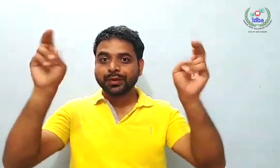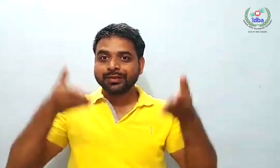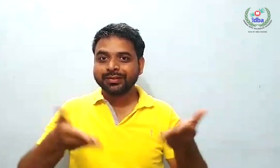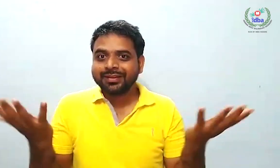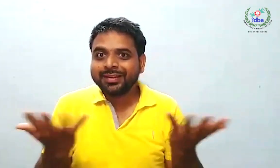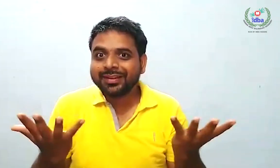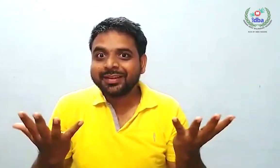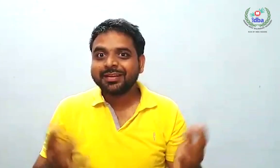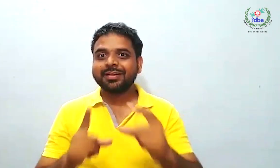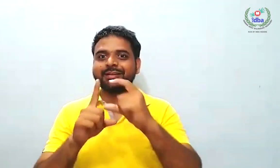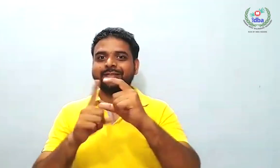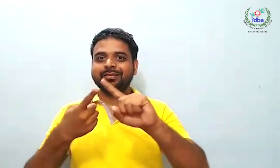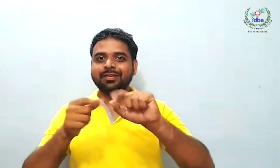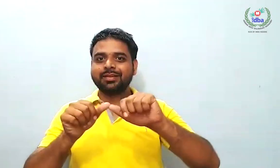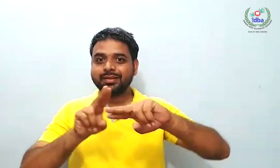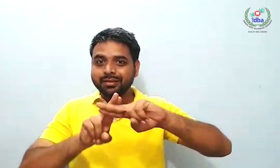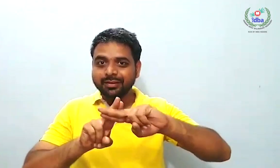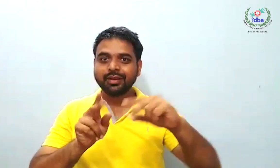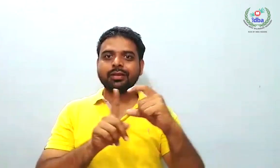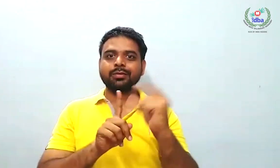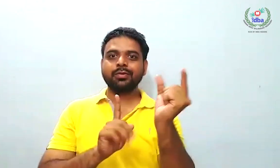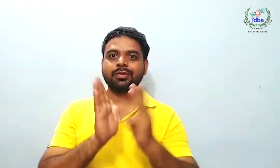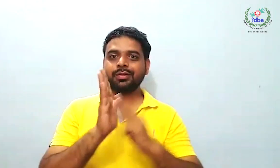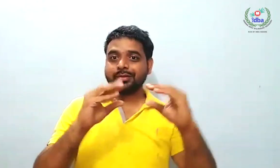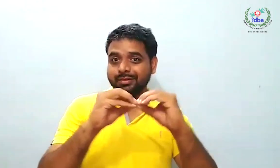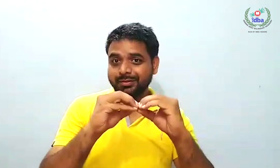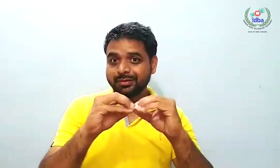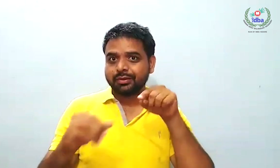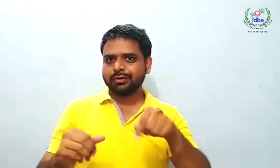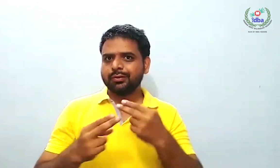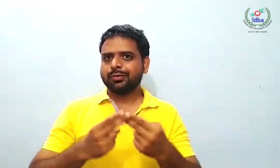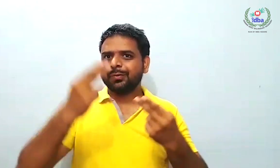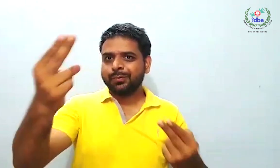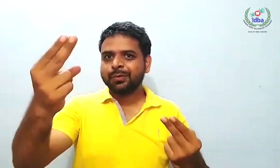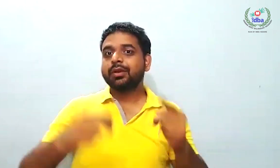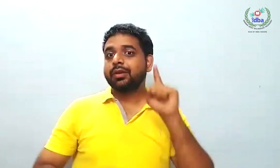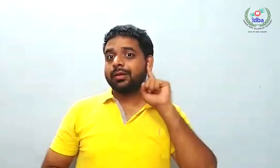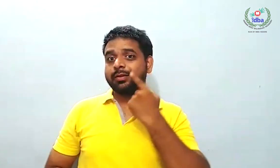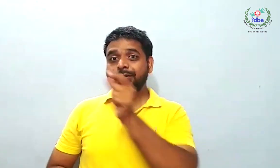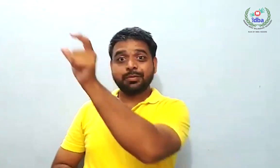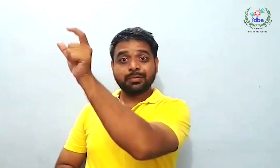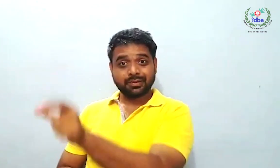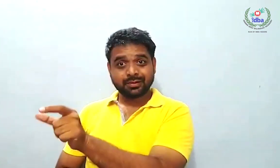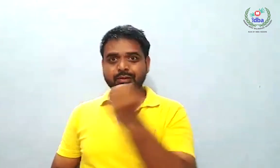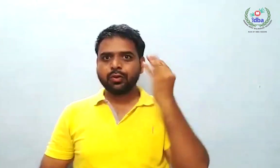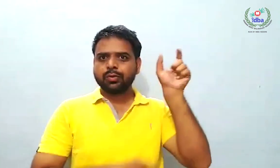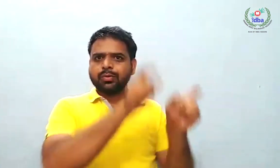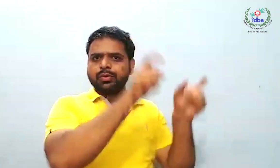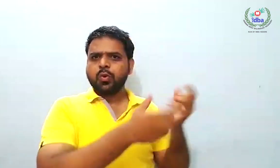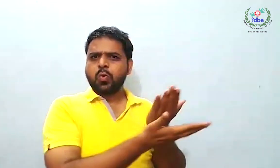आज का विषय है डेफ एंड डम्ब। डेफ एंड डम्ब, मैं इसके बारे में आपको बताता हूँ। बधिर व्यक्ति, जिसे सुनने